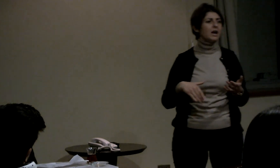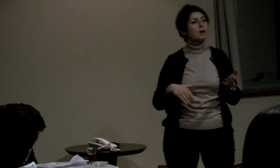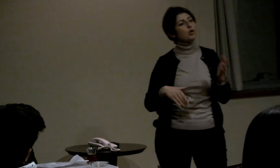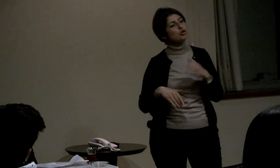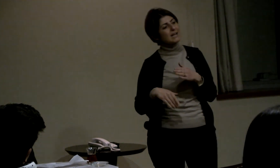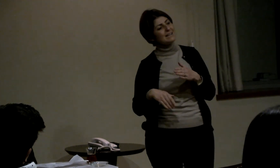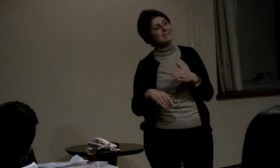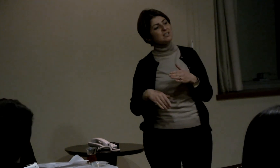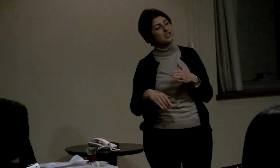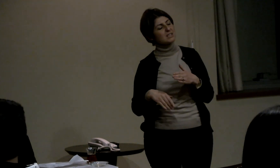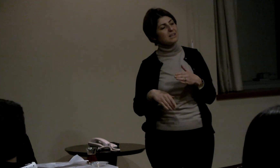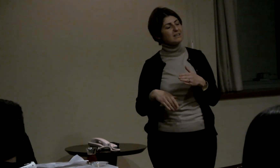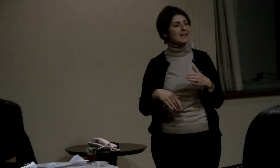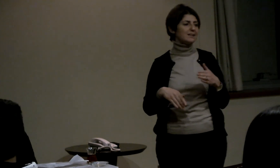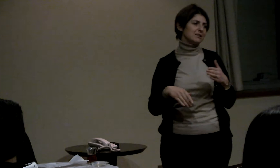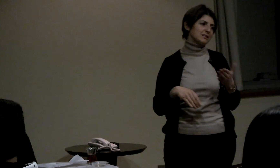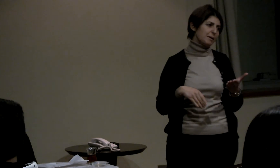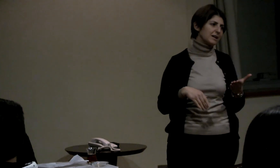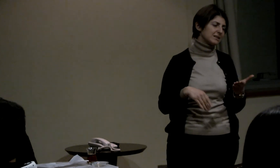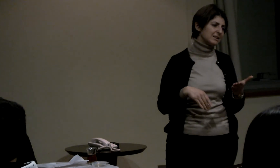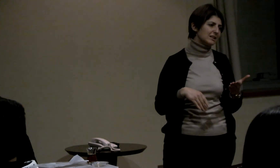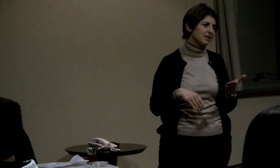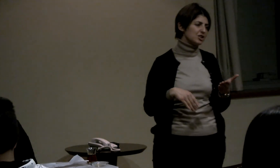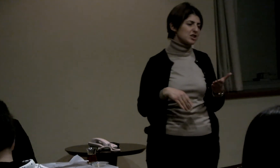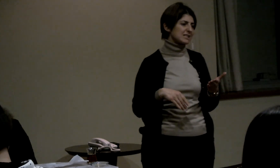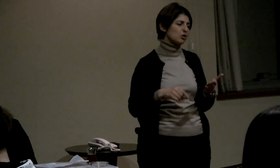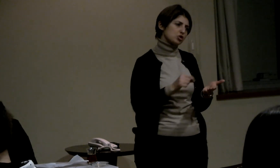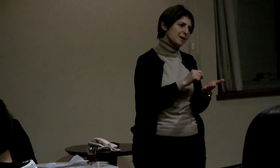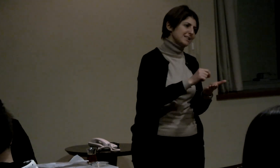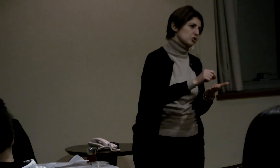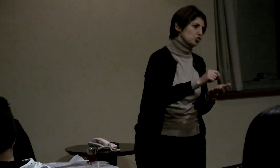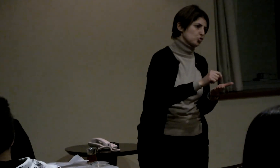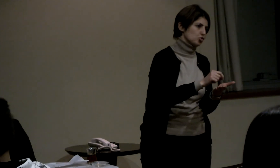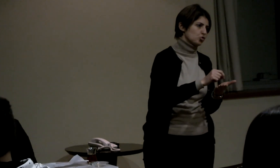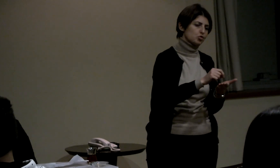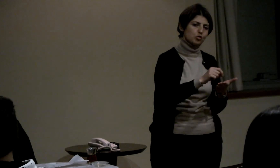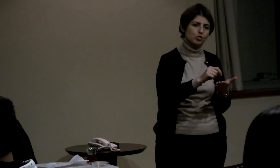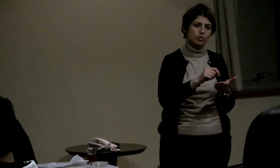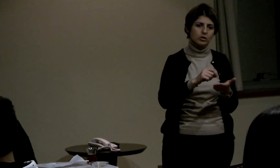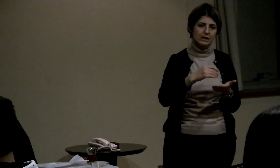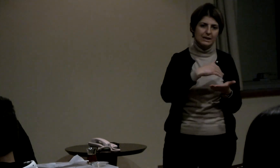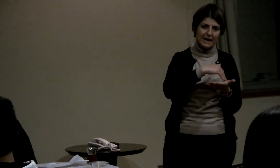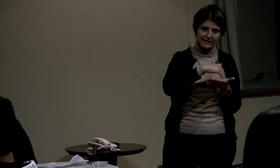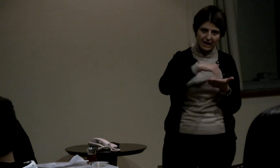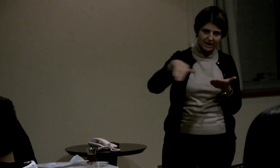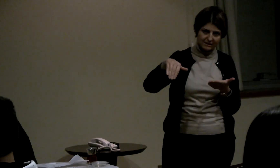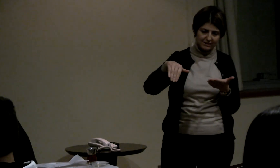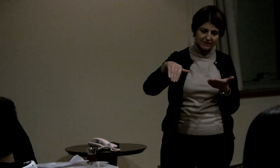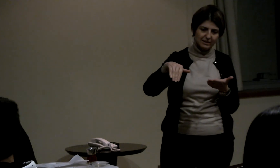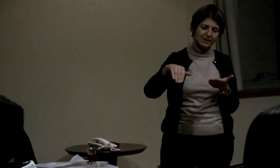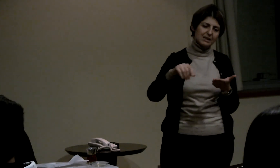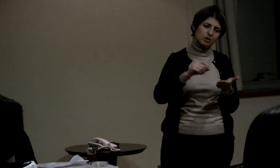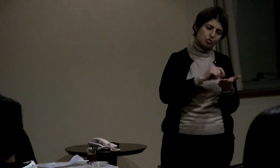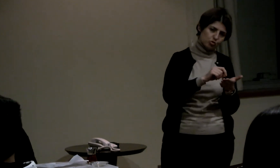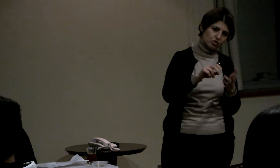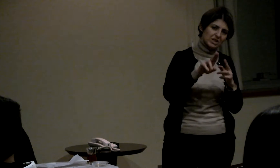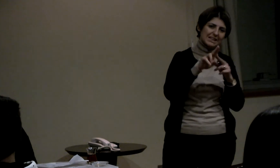Ama özellikle işte krediden ya da bankadan diye ayıracaksa o zaman yazıyorsunuz. Yani kartı yazıyorsunuz işte